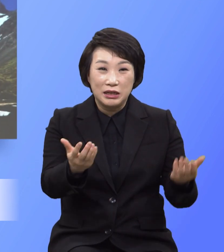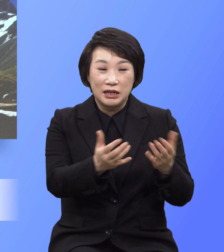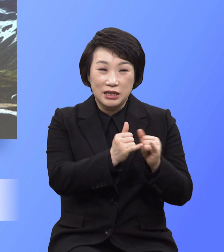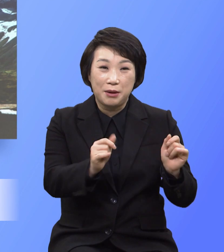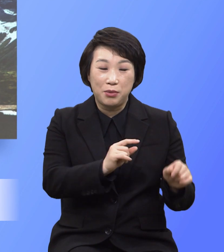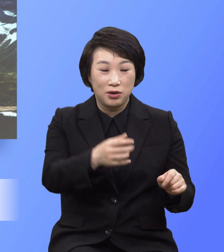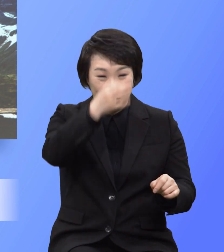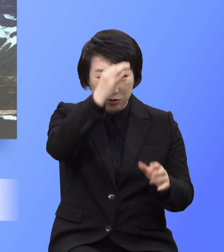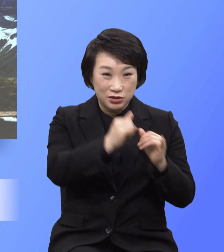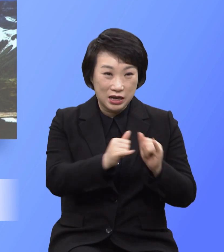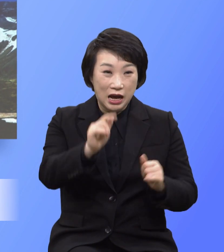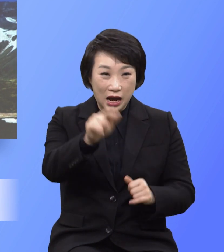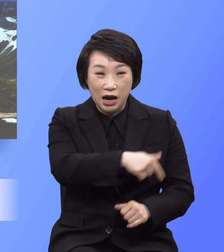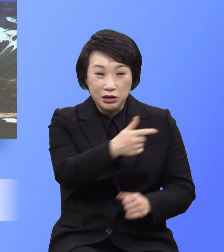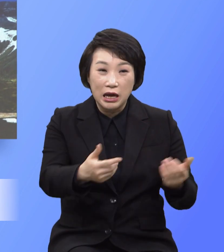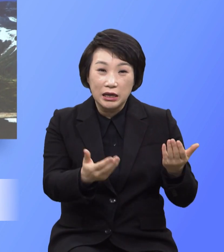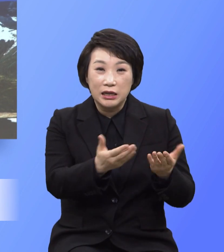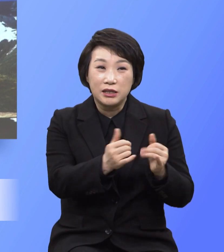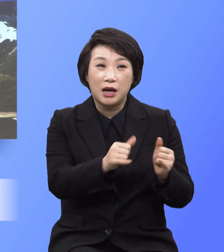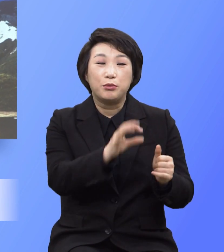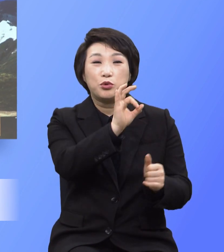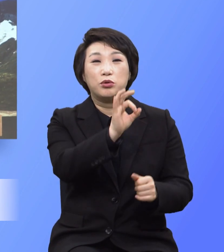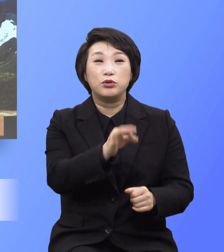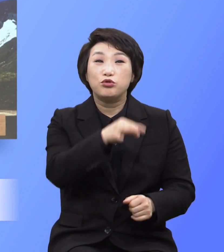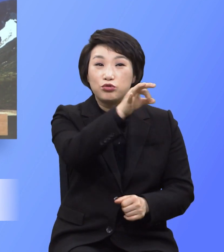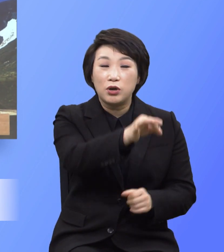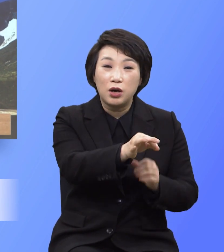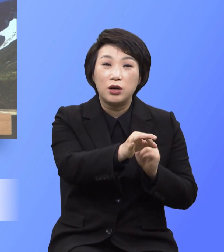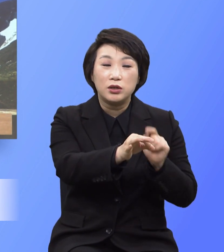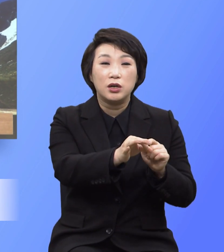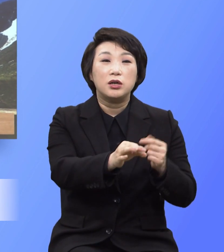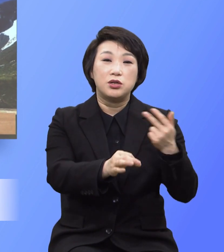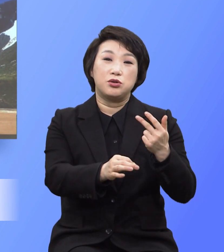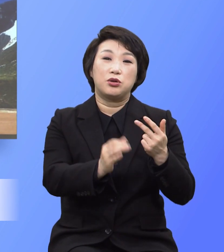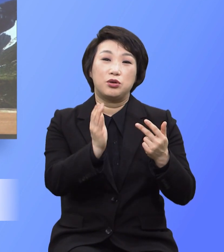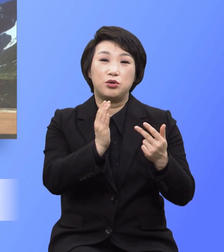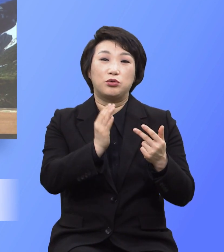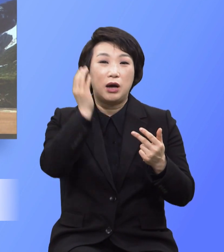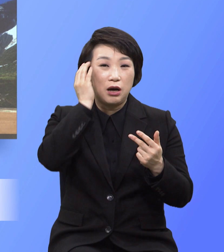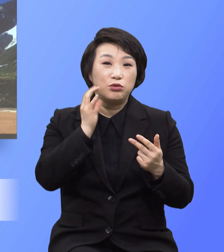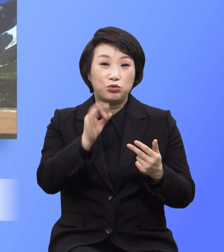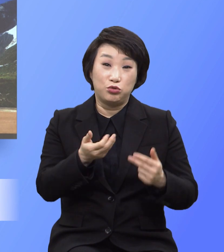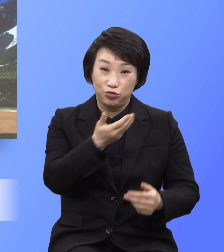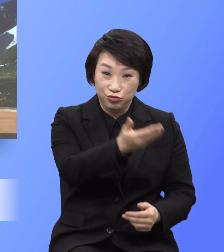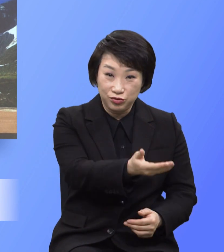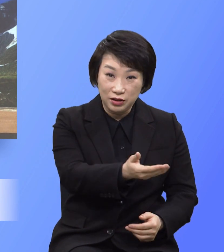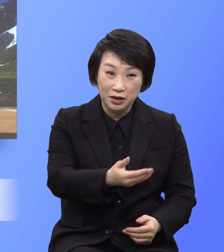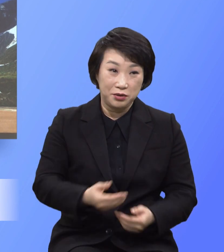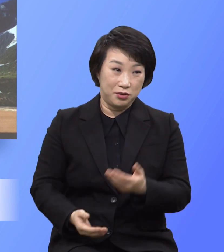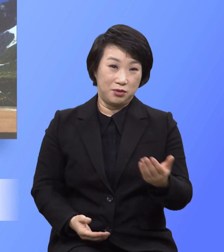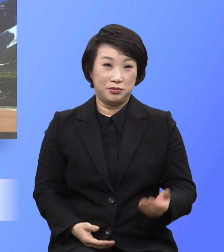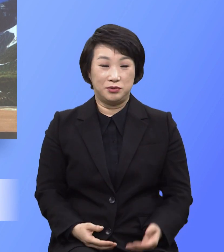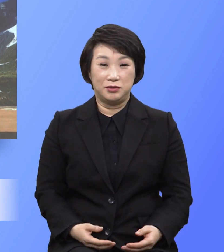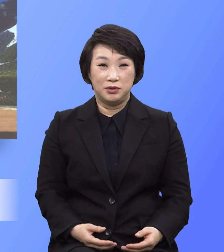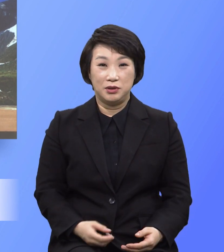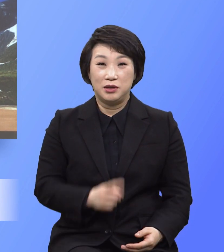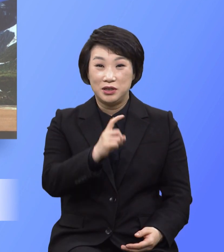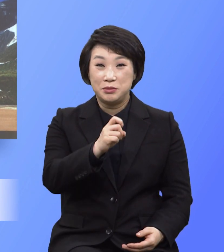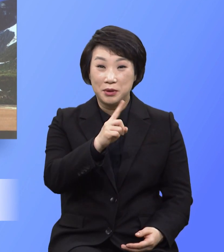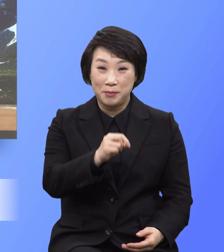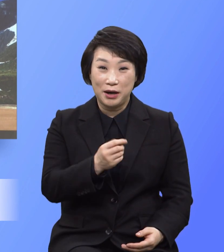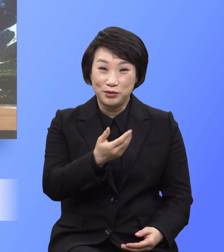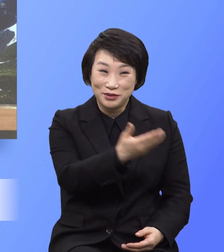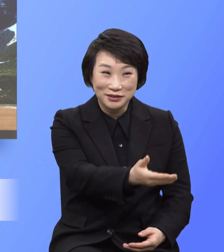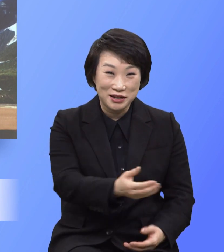기술자 노동자 품값이 한 7천 원 된다니까. 생각해 보세요, 여러분. 그렇다는 거예요. 근데 돈을